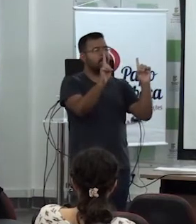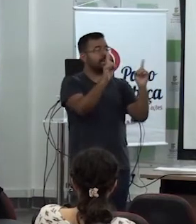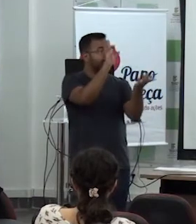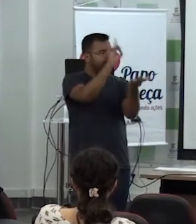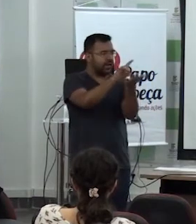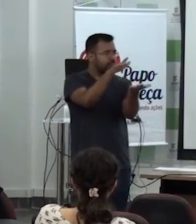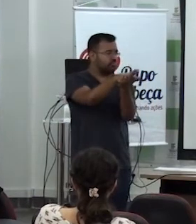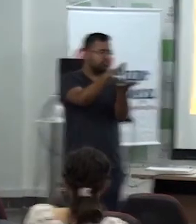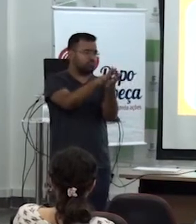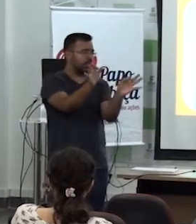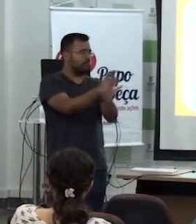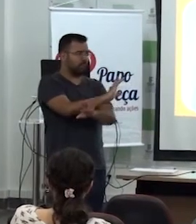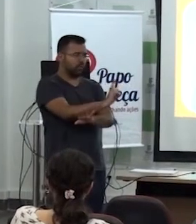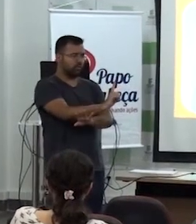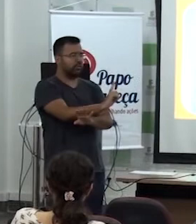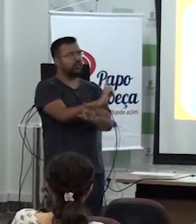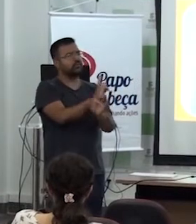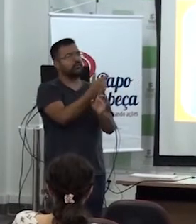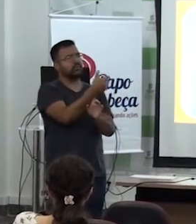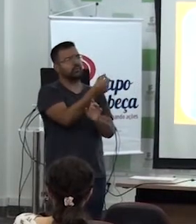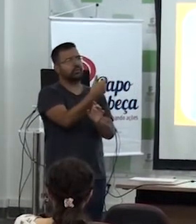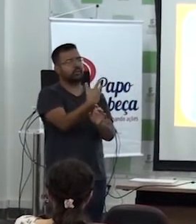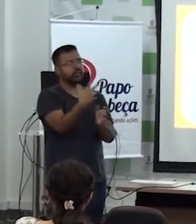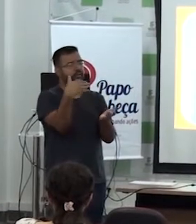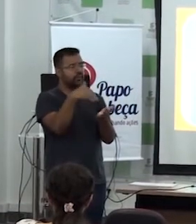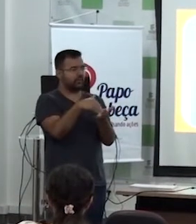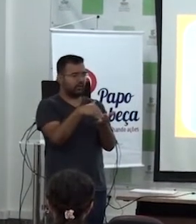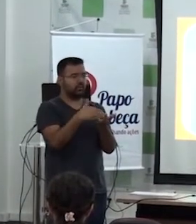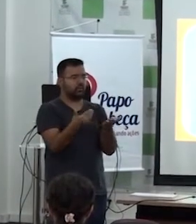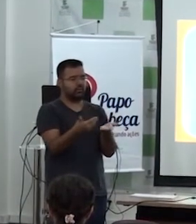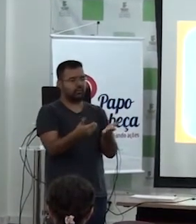mais publicados, seis, isso de 2013 até agora.